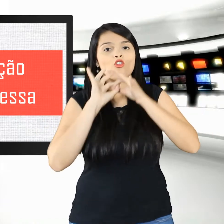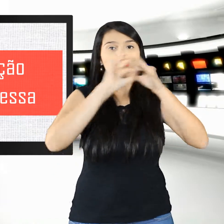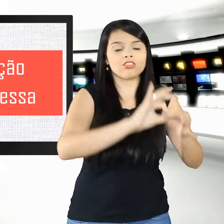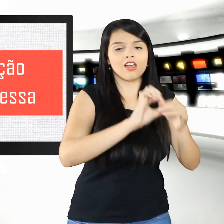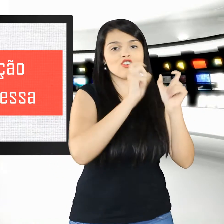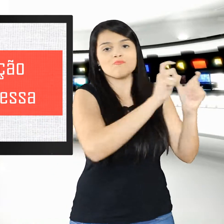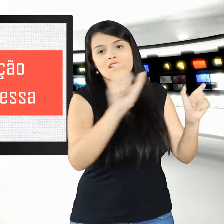ditas.